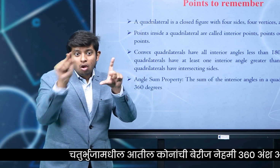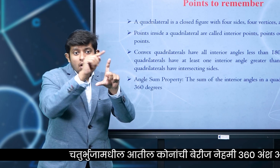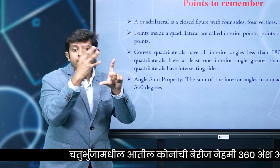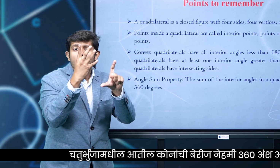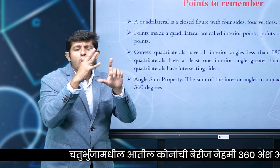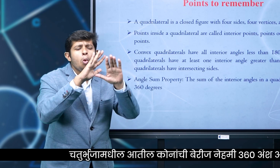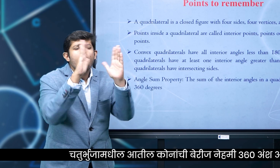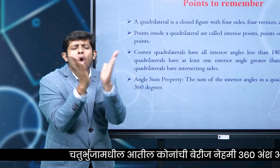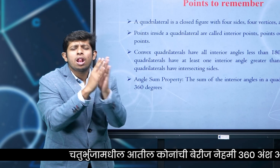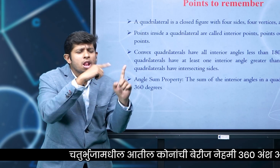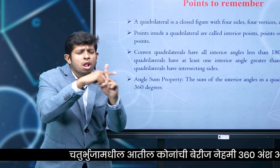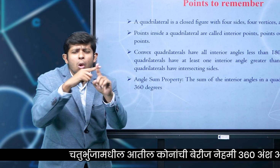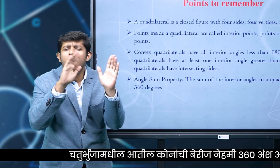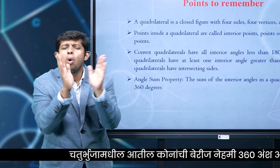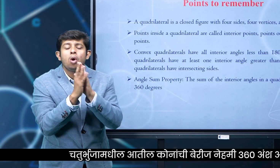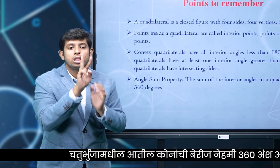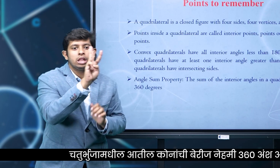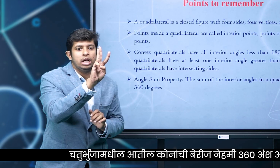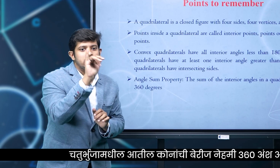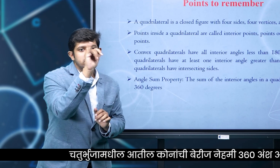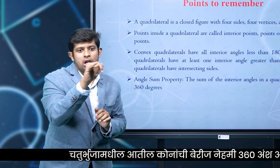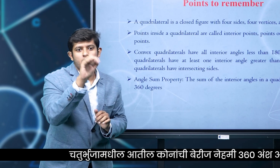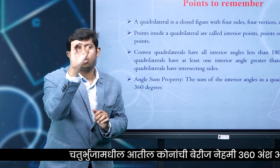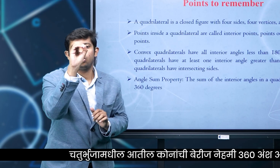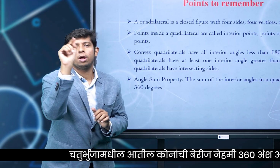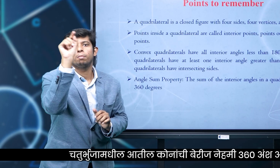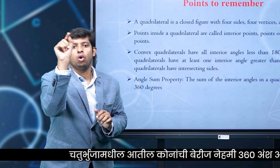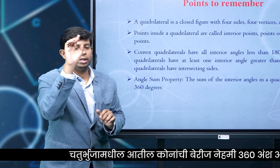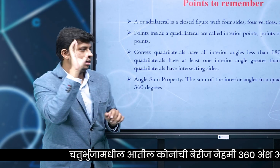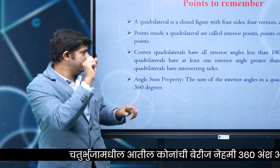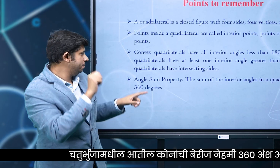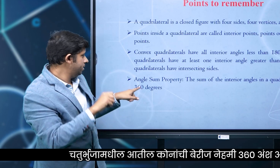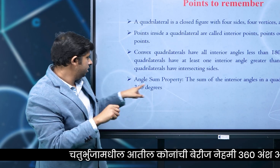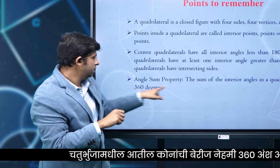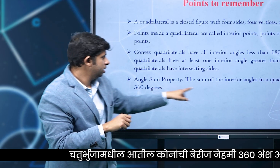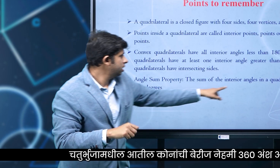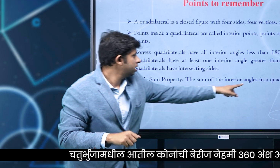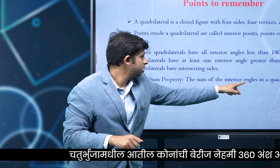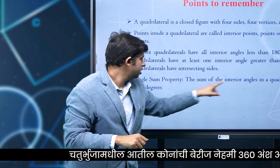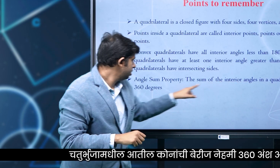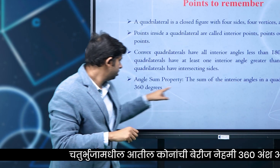चतुर्भुजामधील आतील कोनाची बेरीज नेहमी 360 अंश असते.